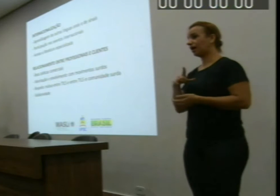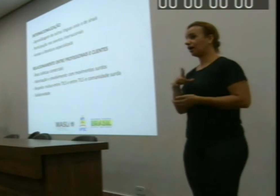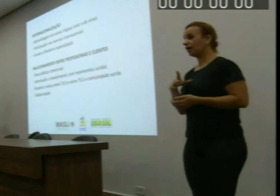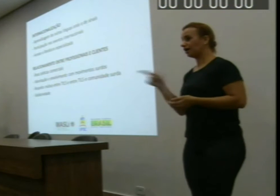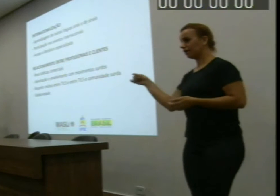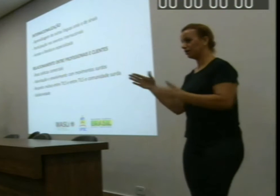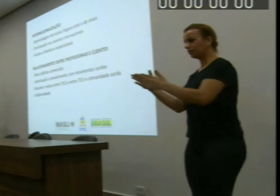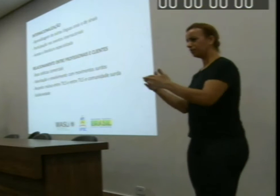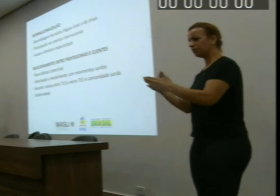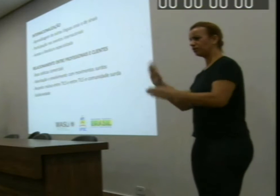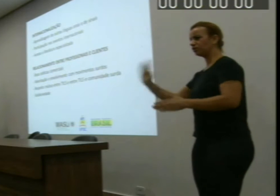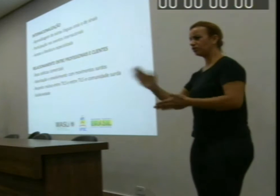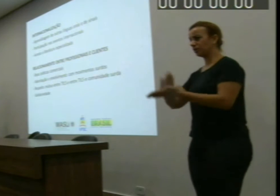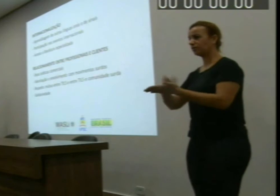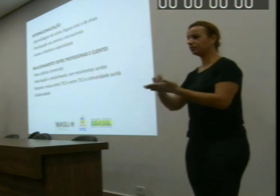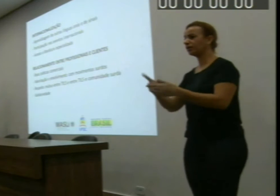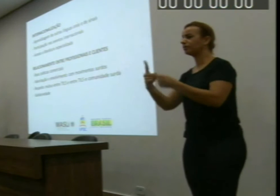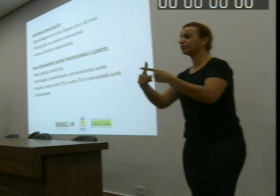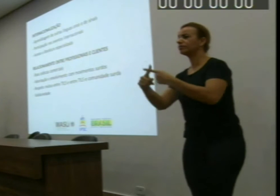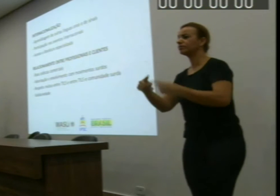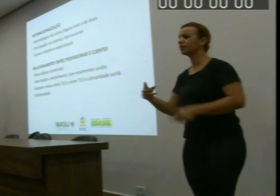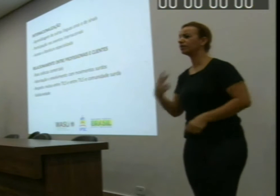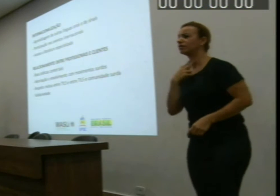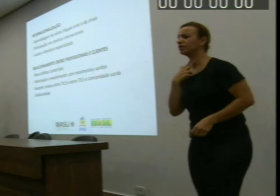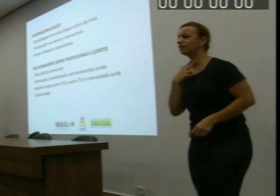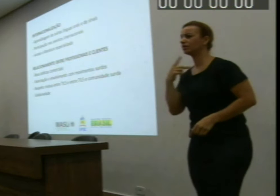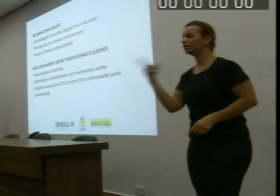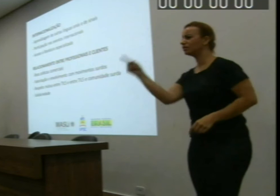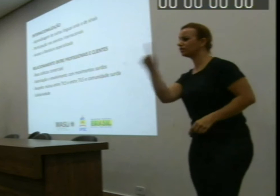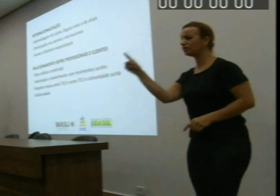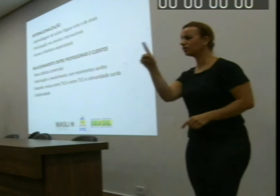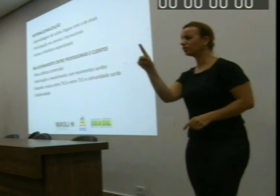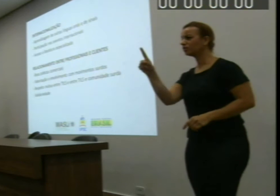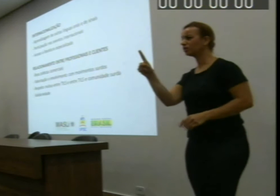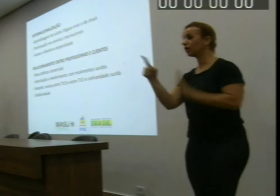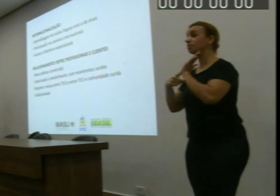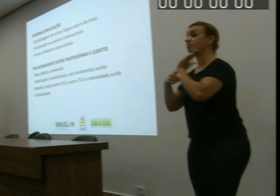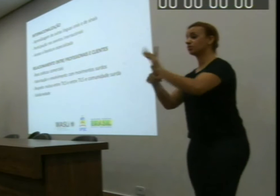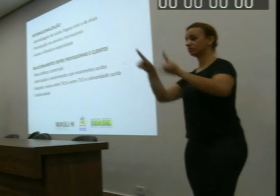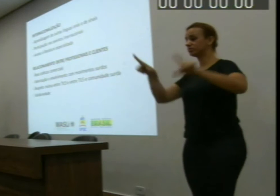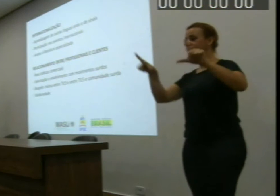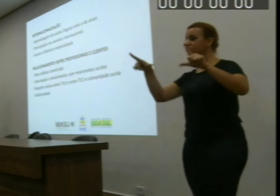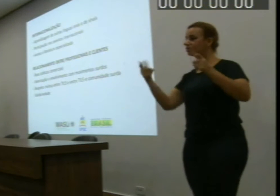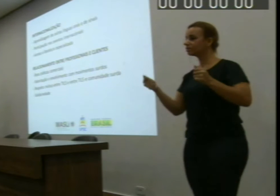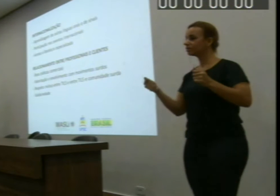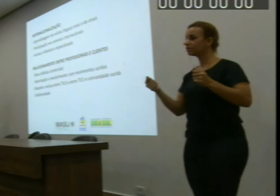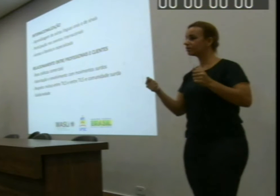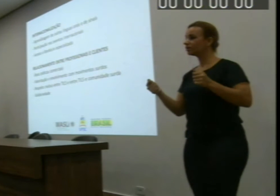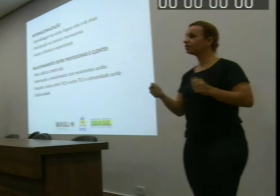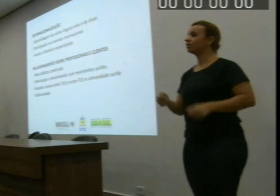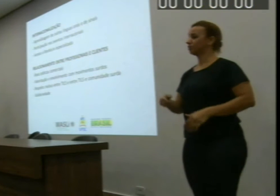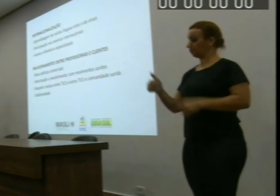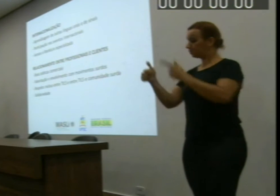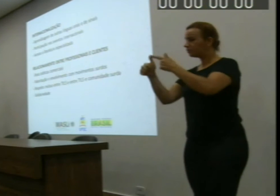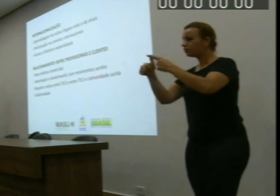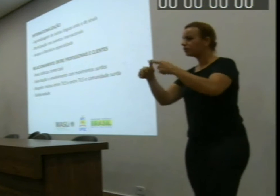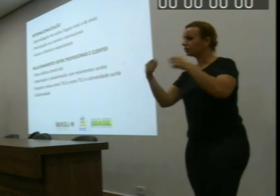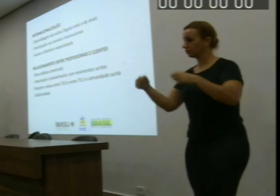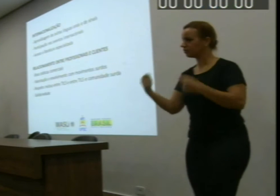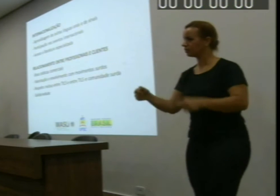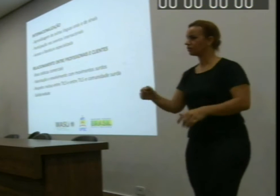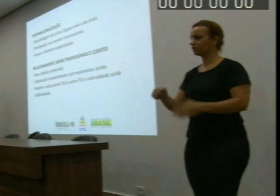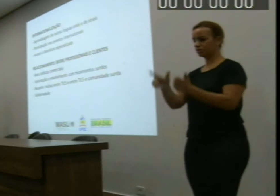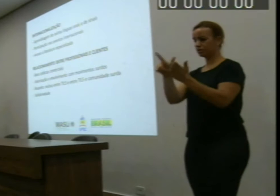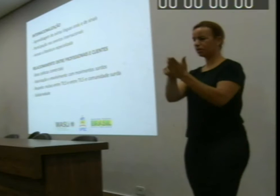tá achando o que que eu vou te processar Mas não é isso Isso é uma boa prática apenas são boas práticas são protocolos a gente segue os